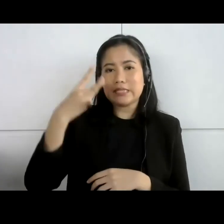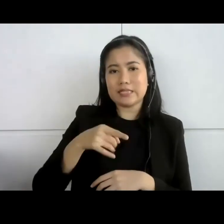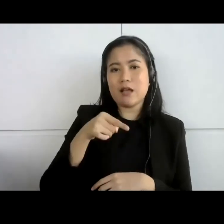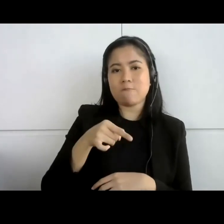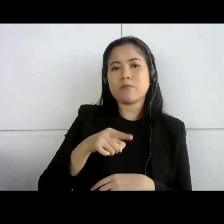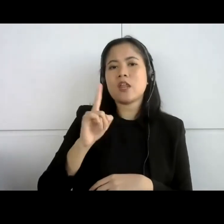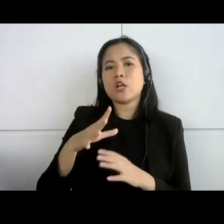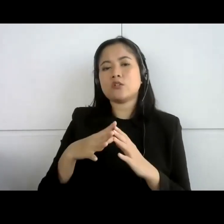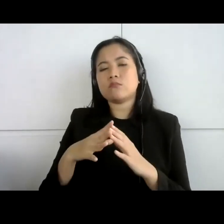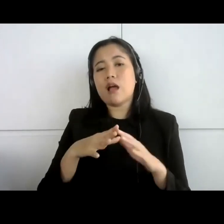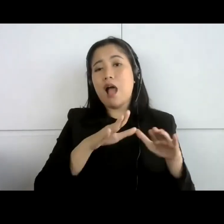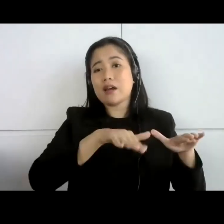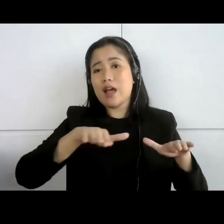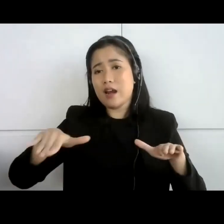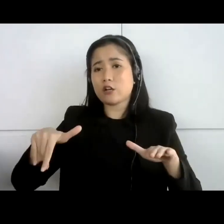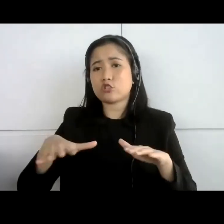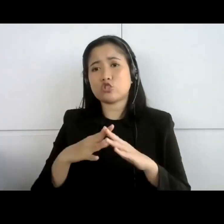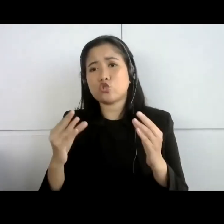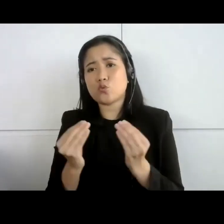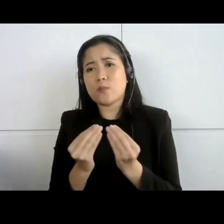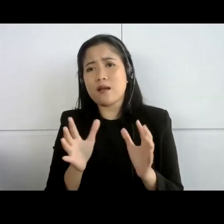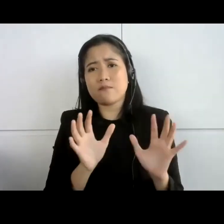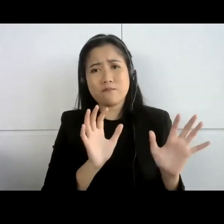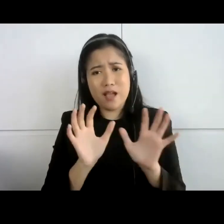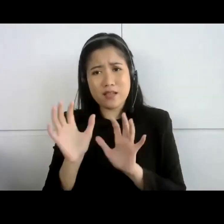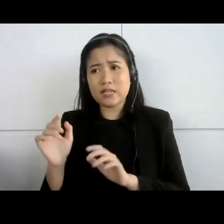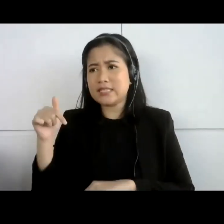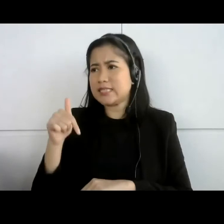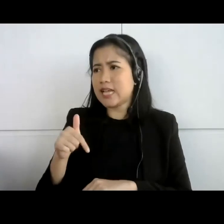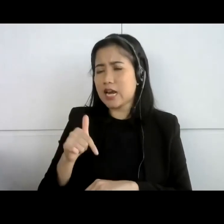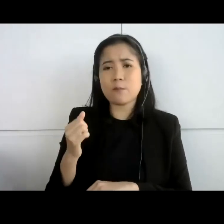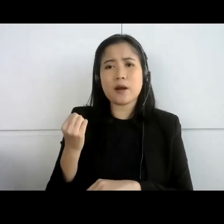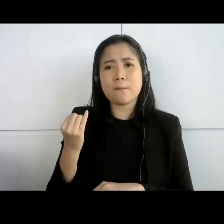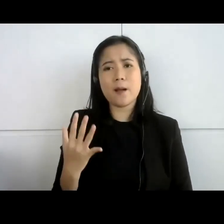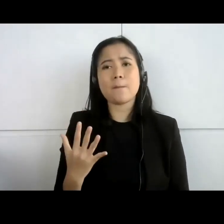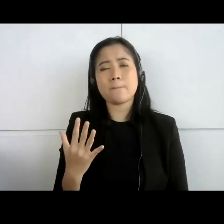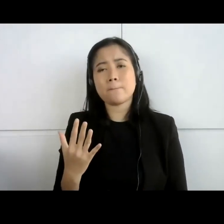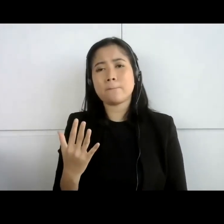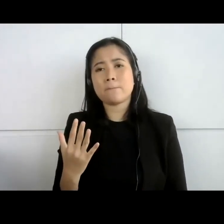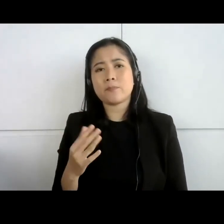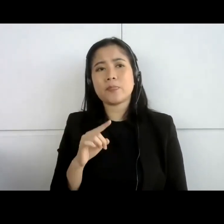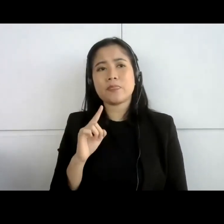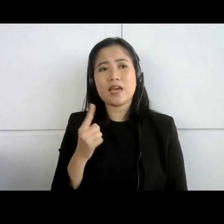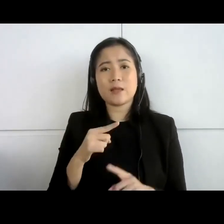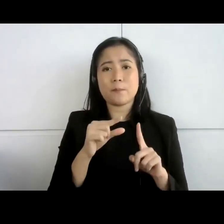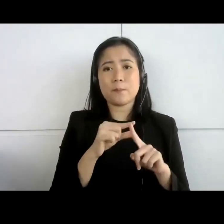jumlah anak yang cukup banyak. Saat ini kurang lebih terhitung dari